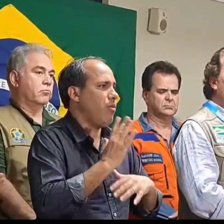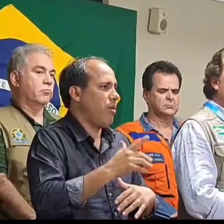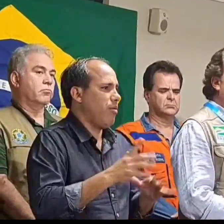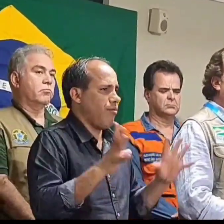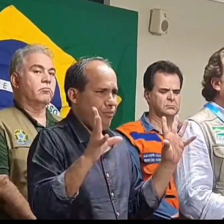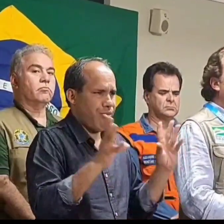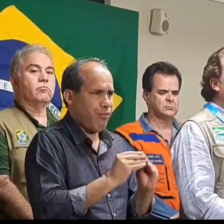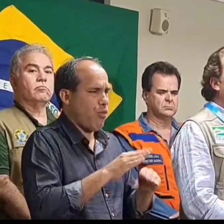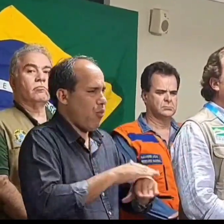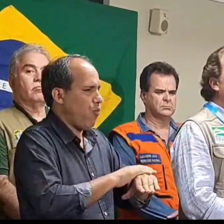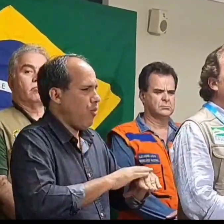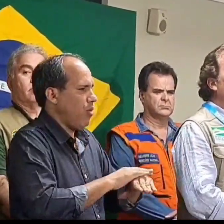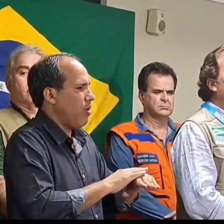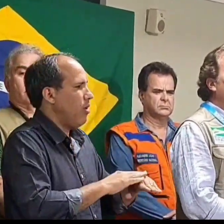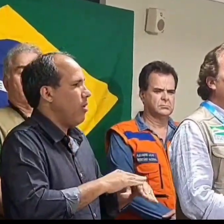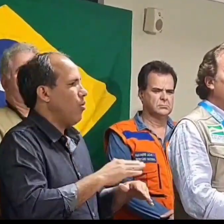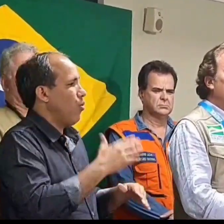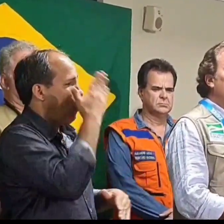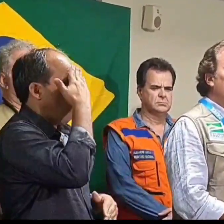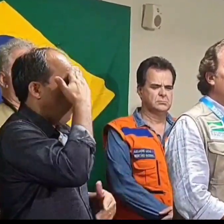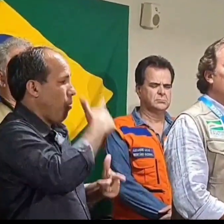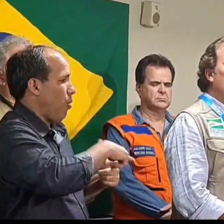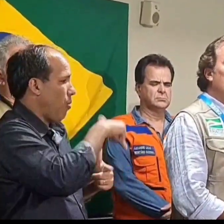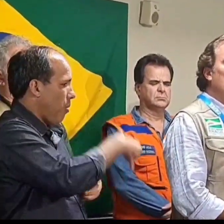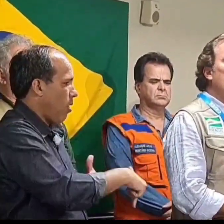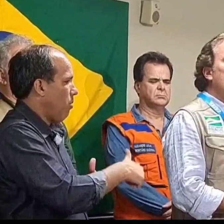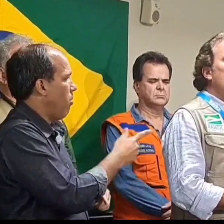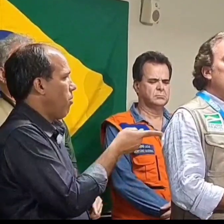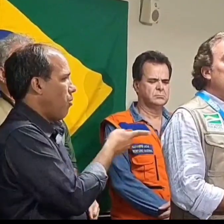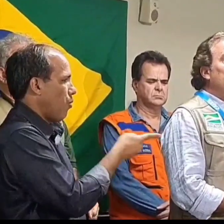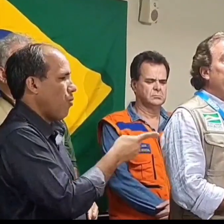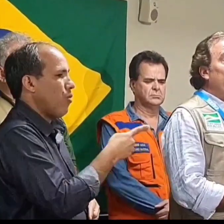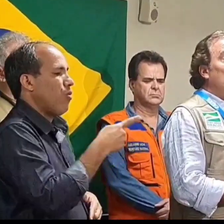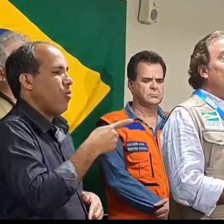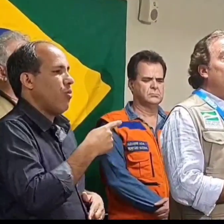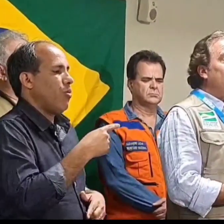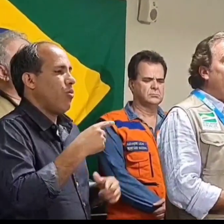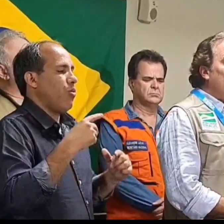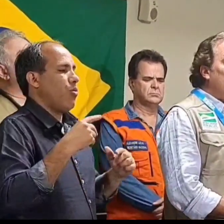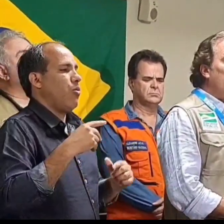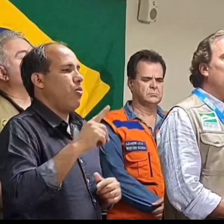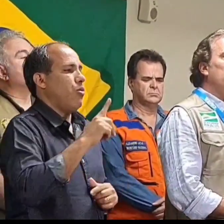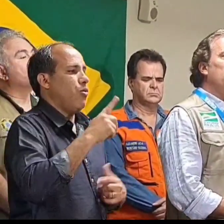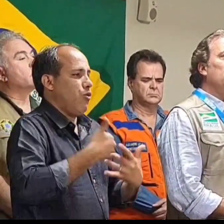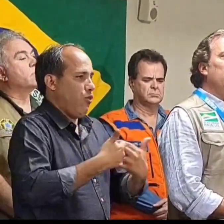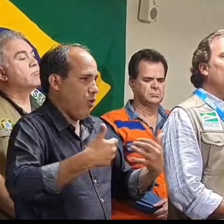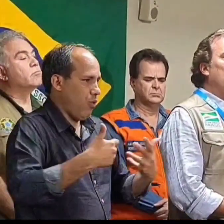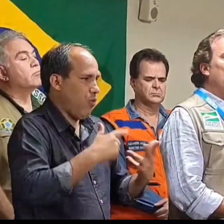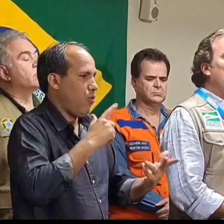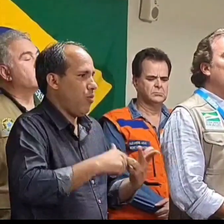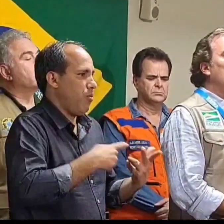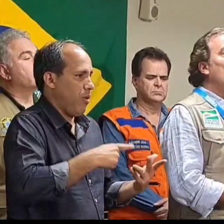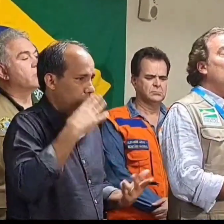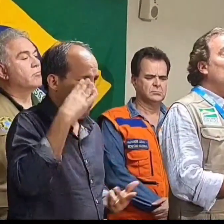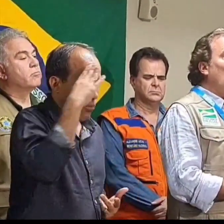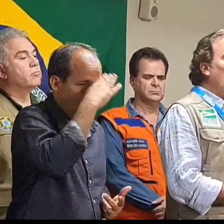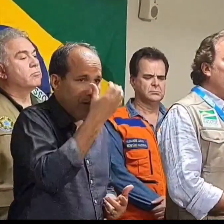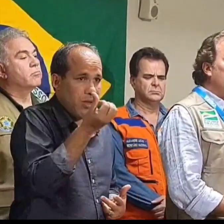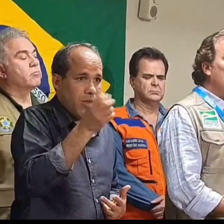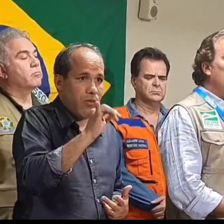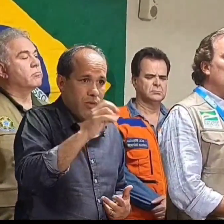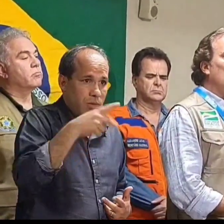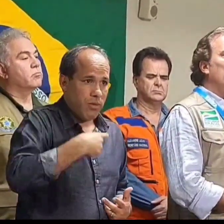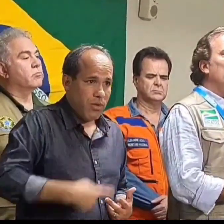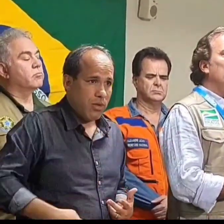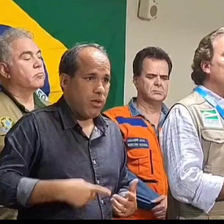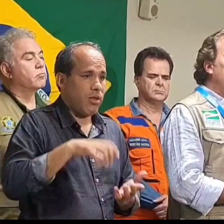conversou isso logo que começou com o presidente, o próprio Gilson, e temos 6 vice-presidentes da Caixa,